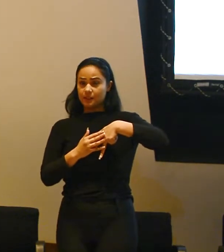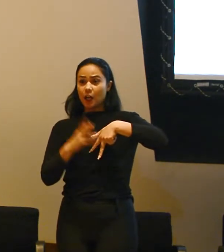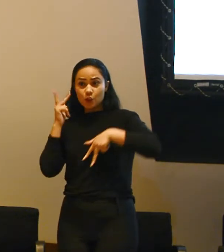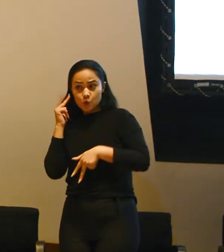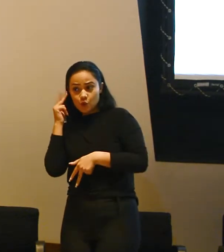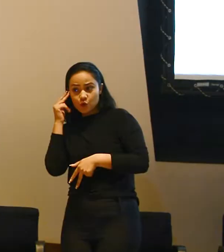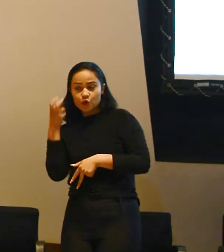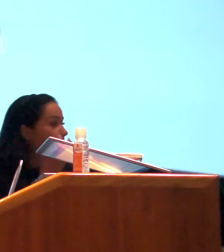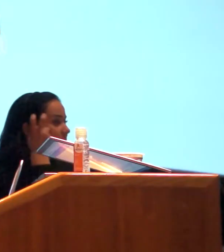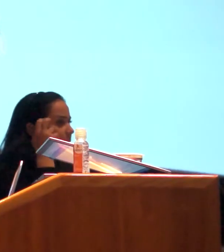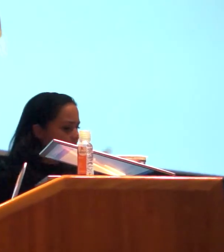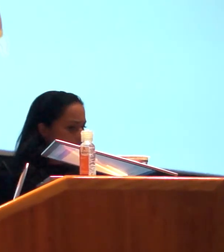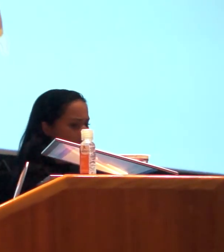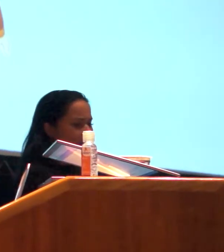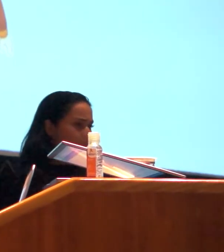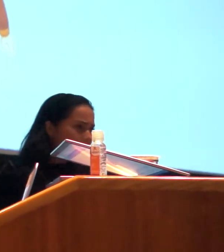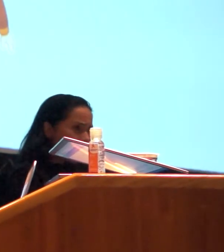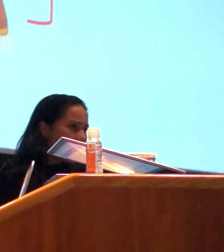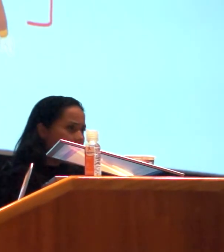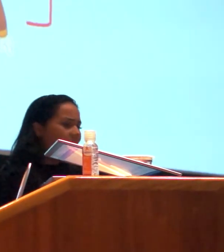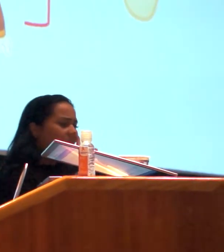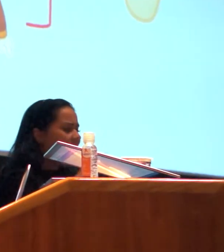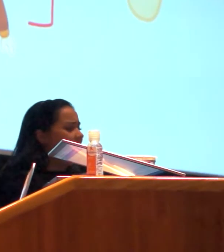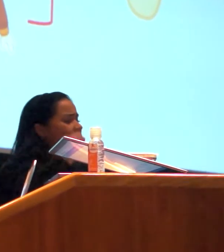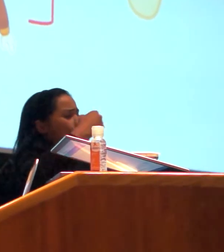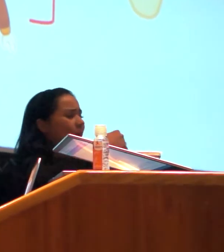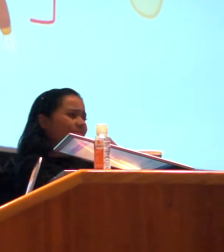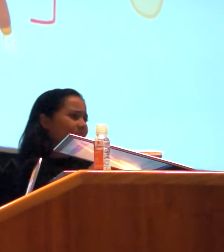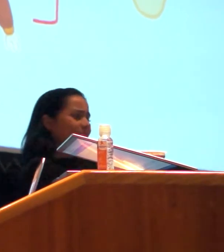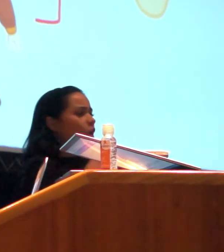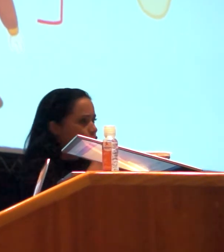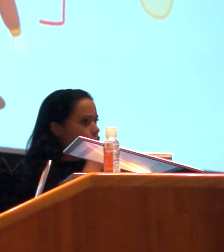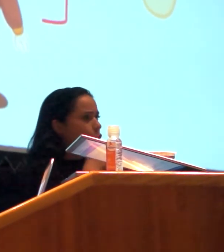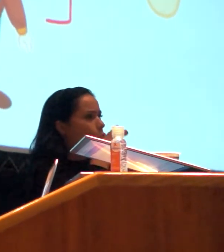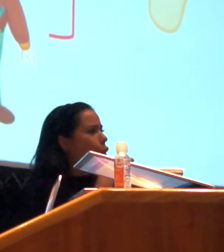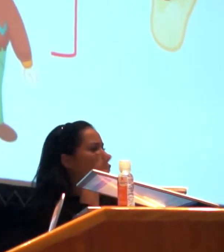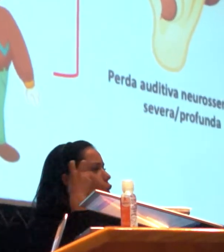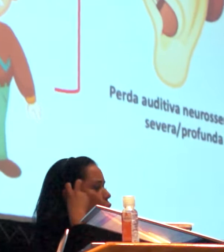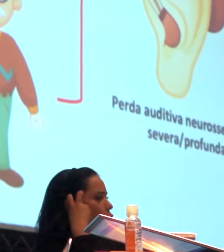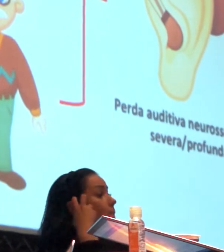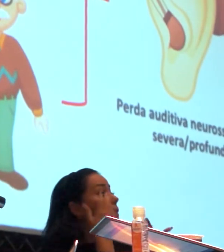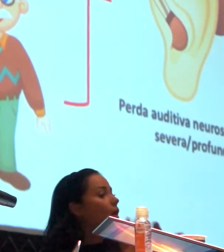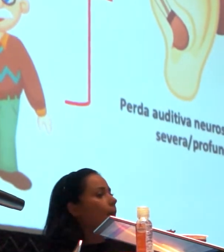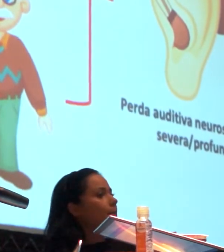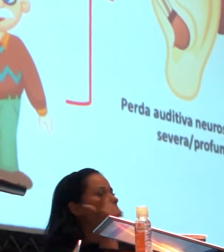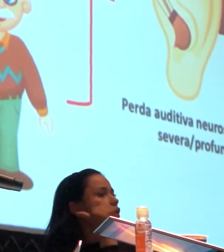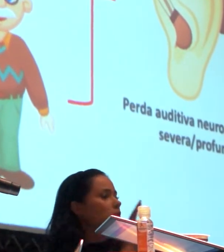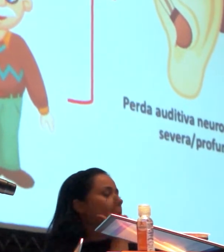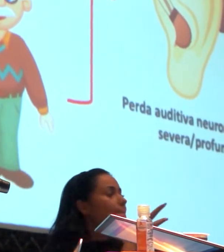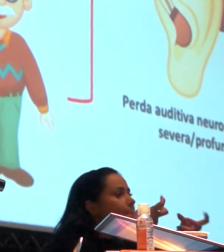do implante, desde criança, desde bebê até o pacientezinho idoso, né? Então, ele é indicado a esse aparelho auditivo para a gente